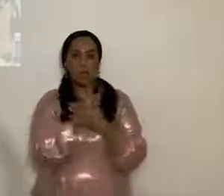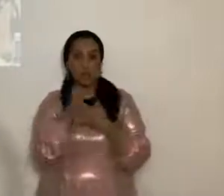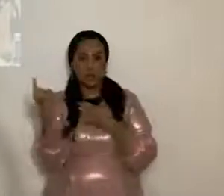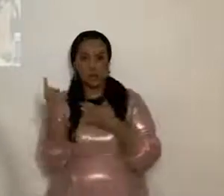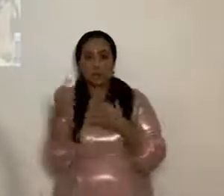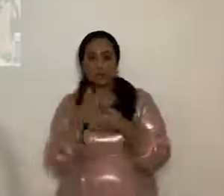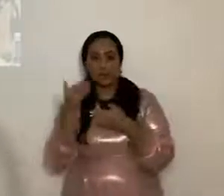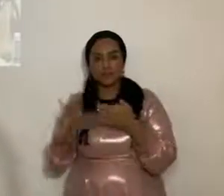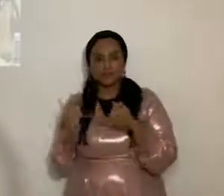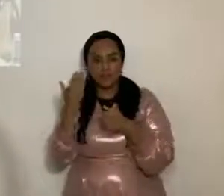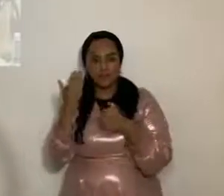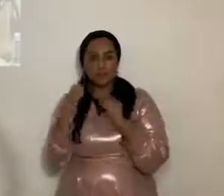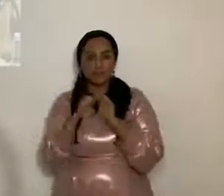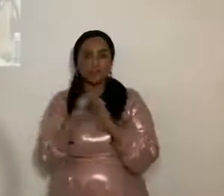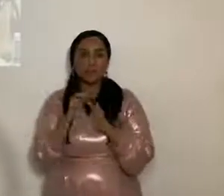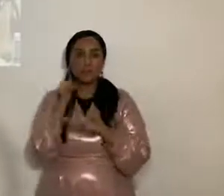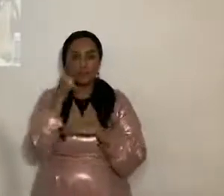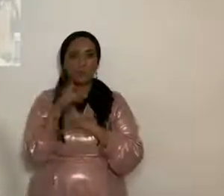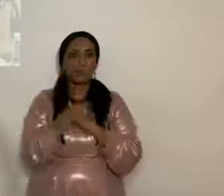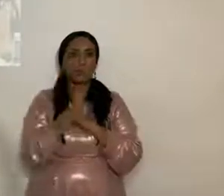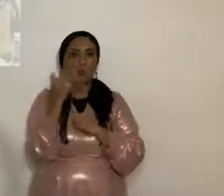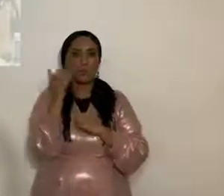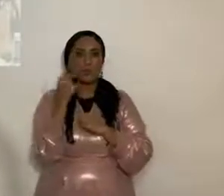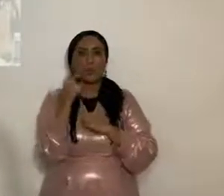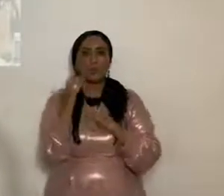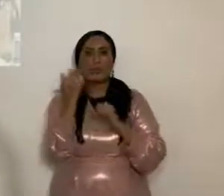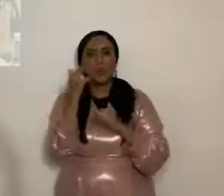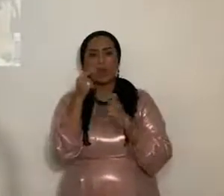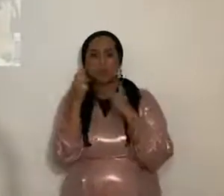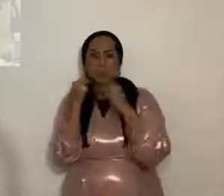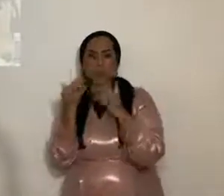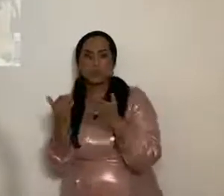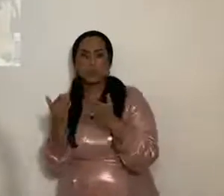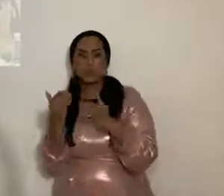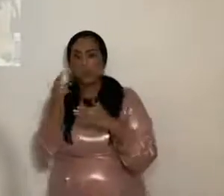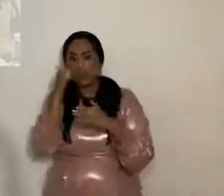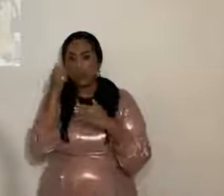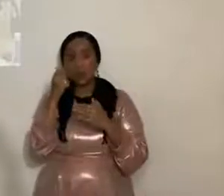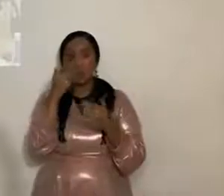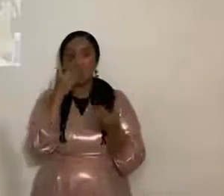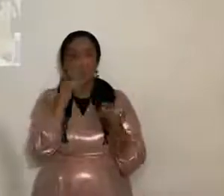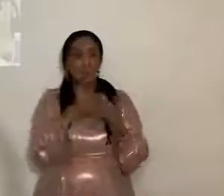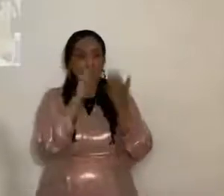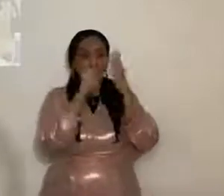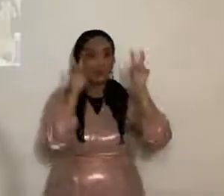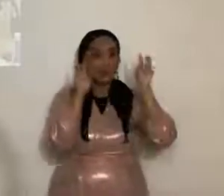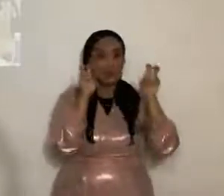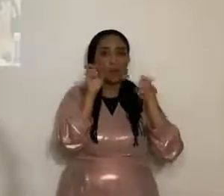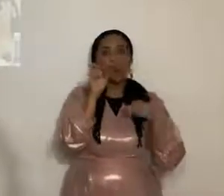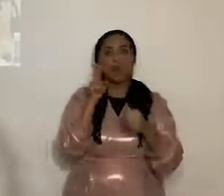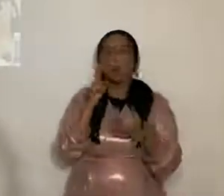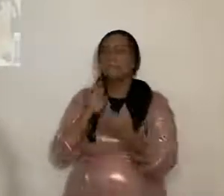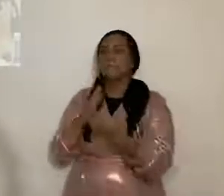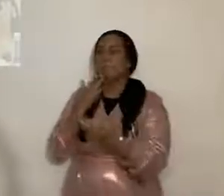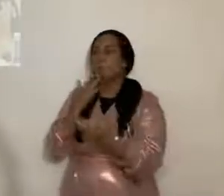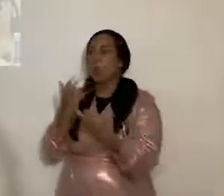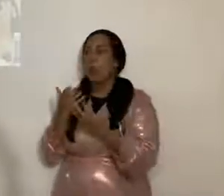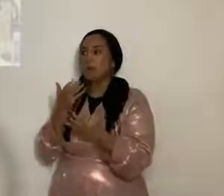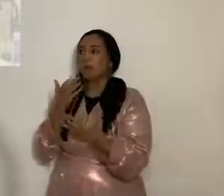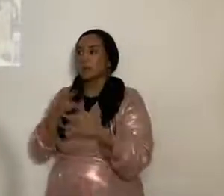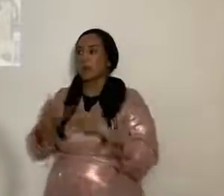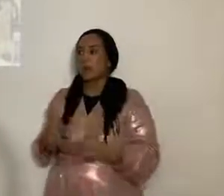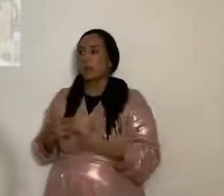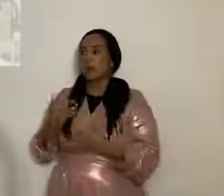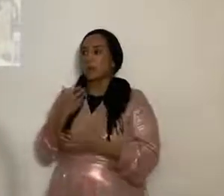nueva terminando este Shabbat. ¿Por qué vas a hacer las cosas? ¿Por quedar bien o por agradar a Yahweh? ¿Por qué